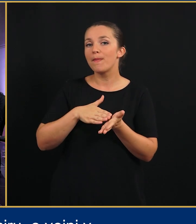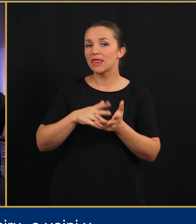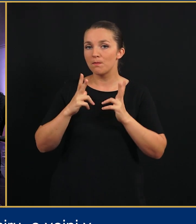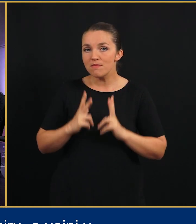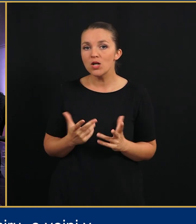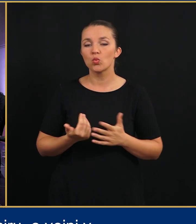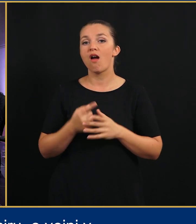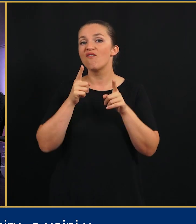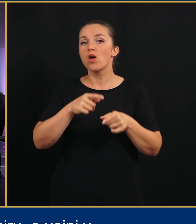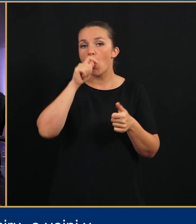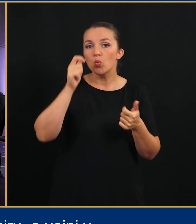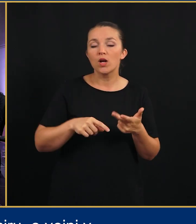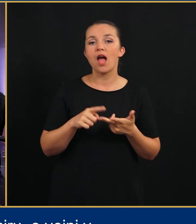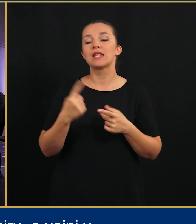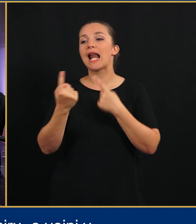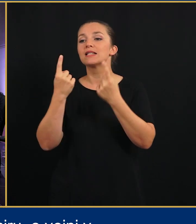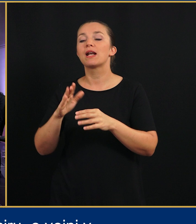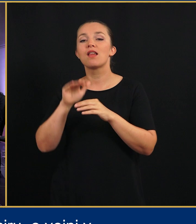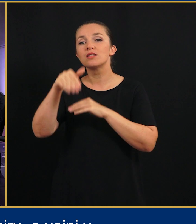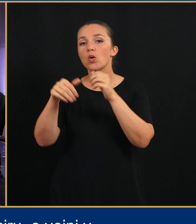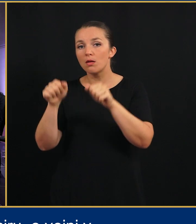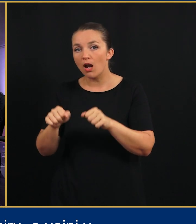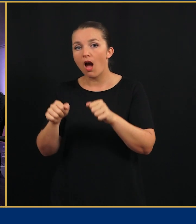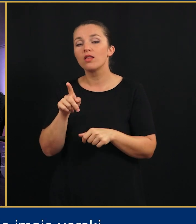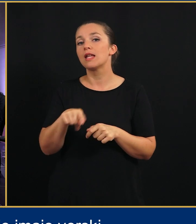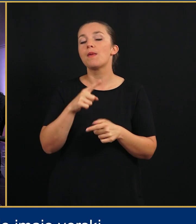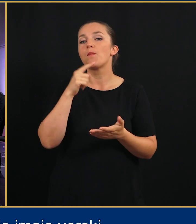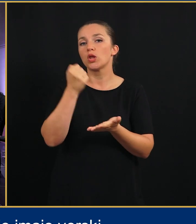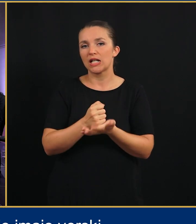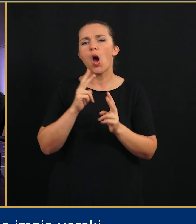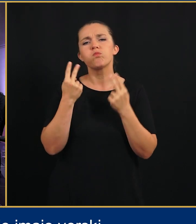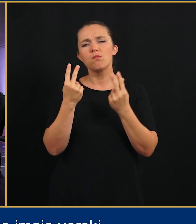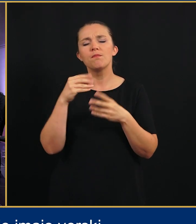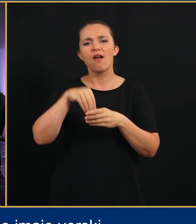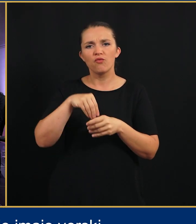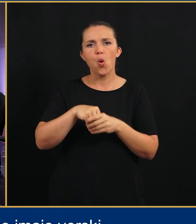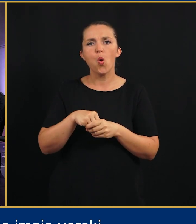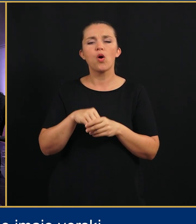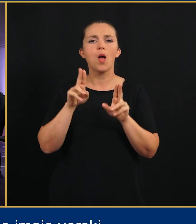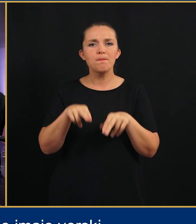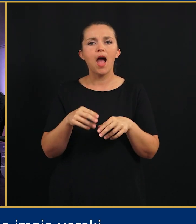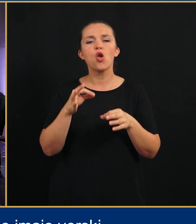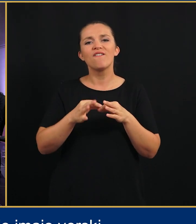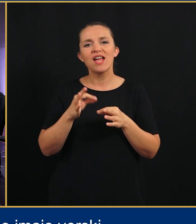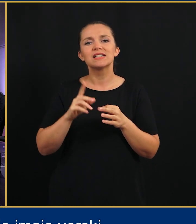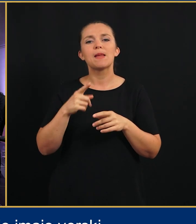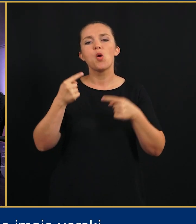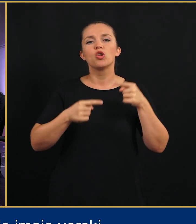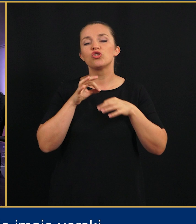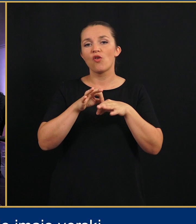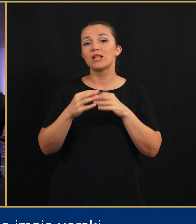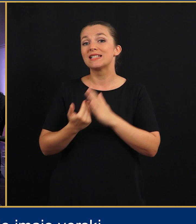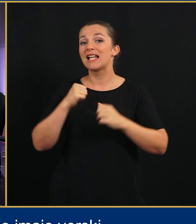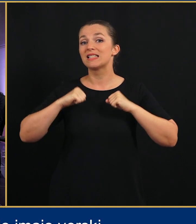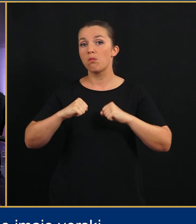o vojni v Ukrajini in razmerah na Zahodnem Balkanu ter potrdila pomembno vlogo, ki jo imajo verski in politični voditelji